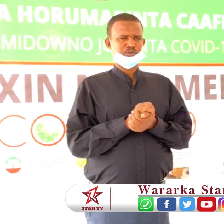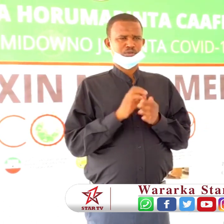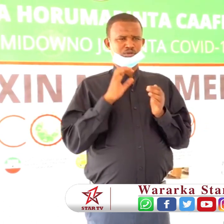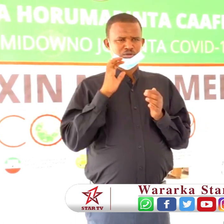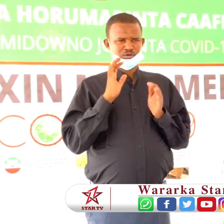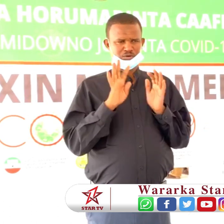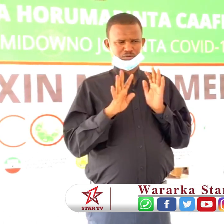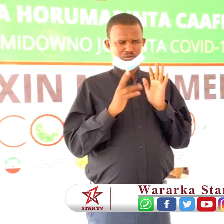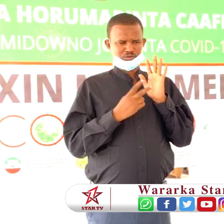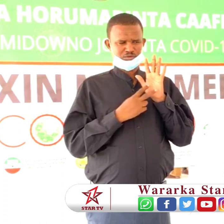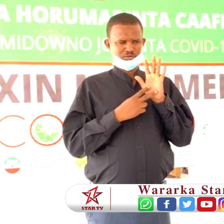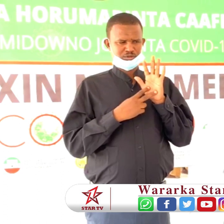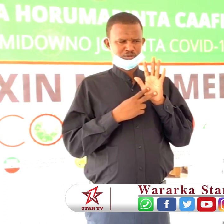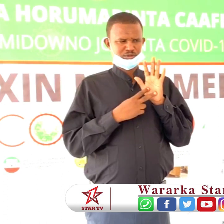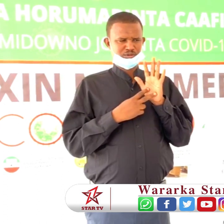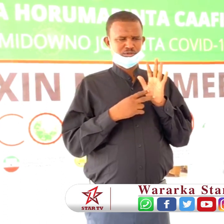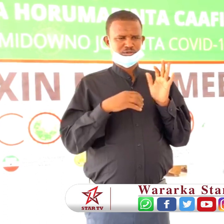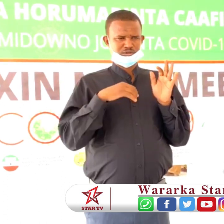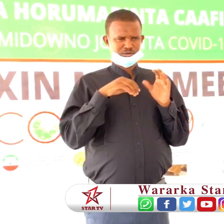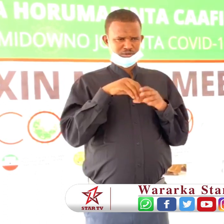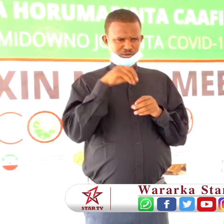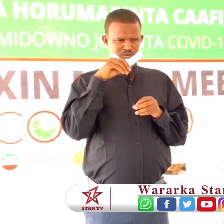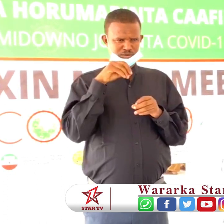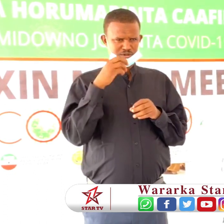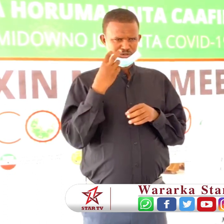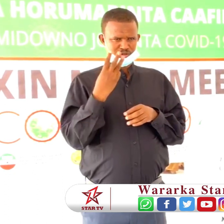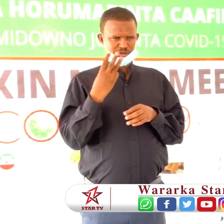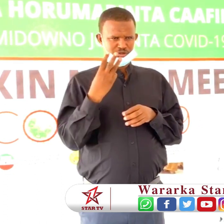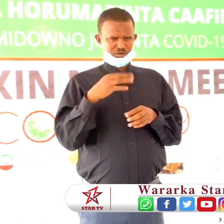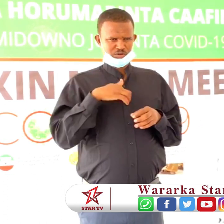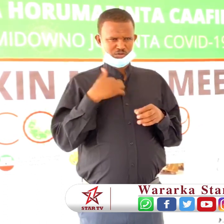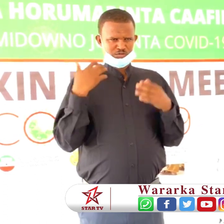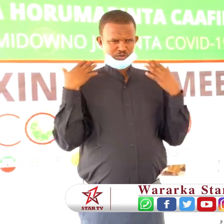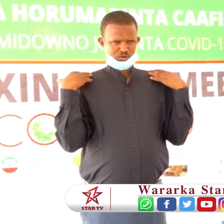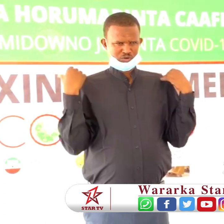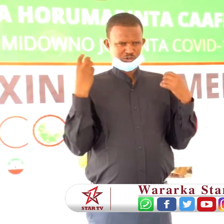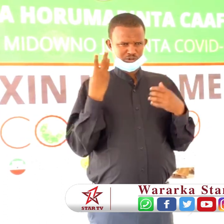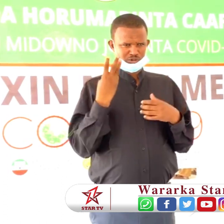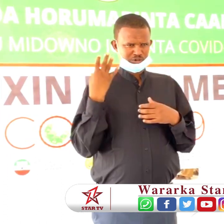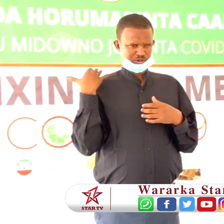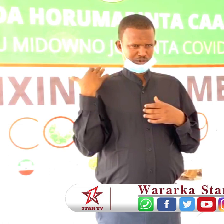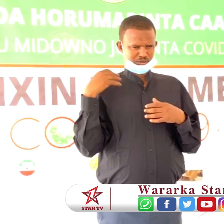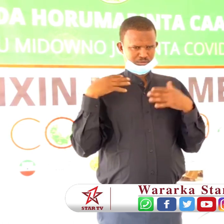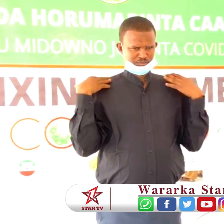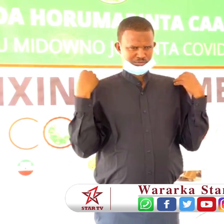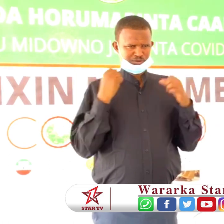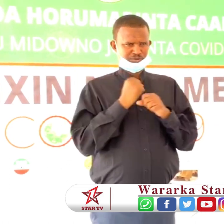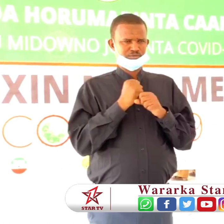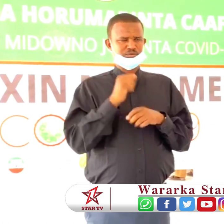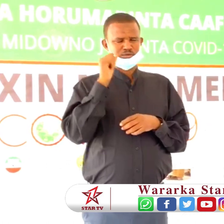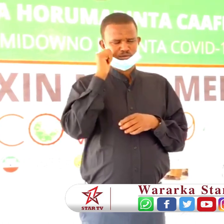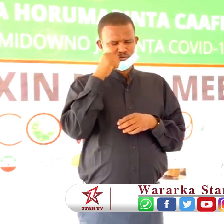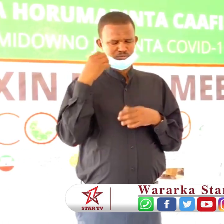ah 3 shalay laga saaray isbitaalada oo bogsaday. Markaa 3 ayaa